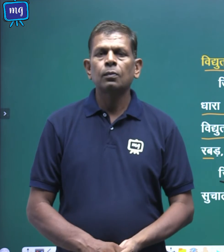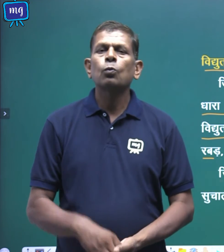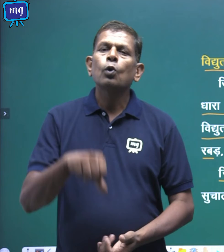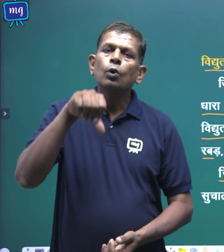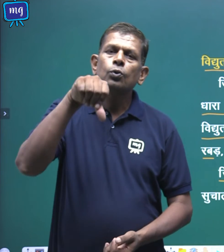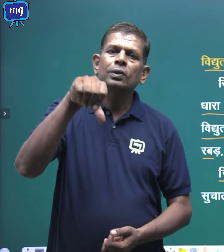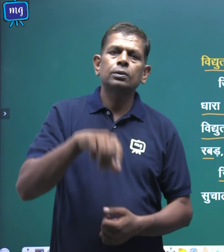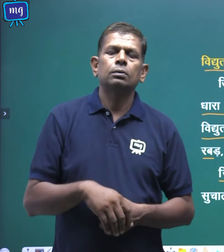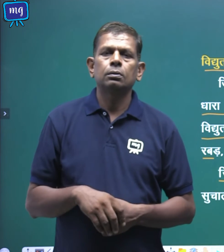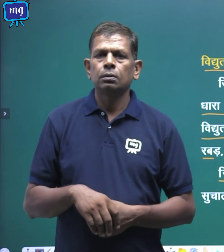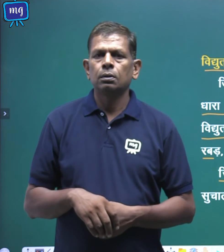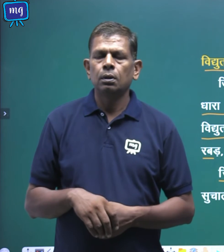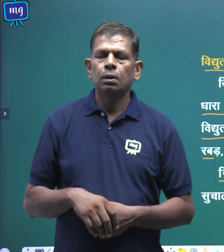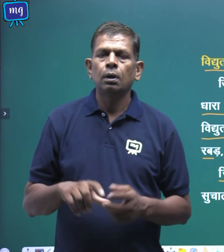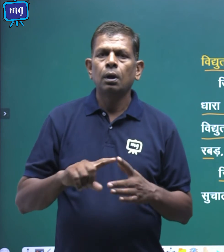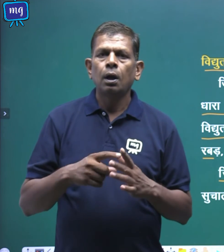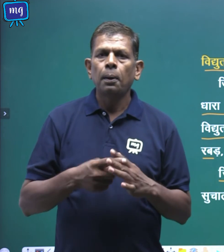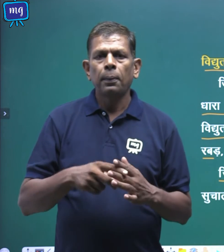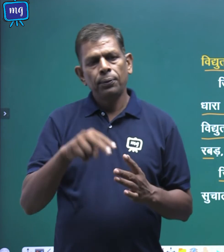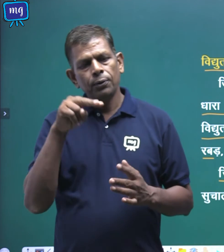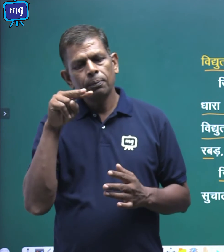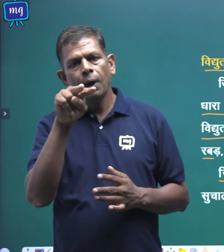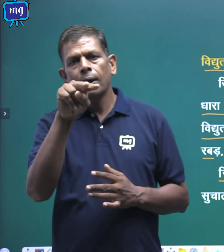स्विच, विद्युत प्लग,